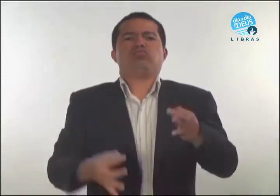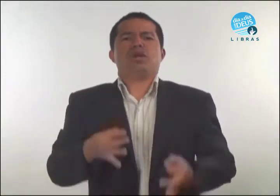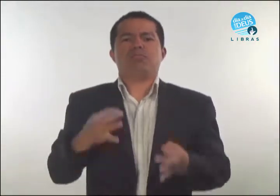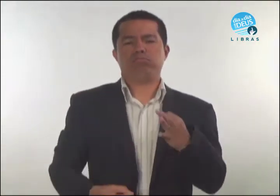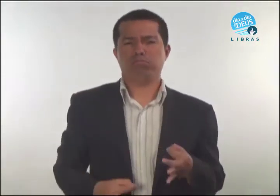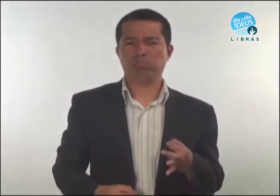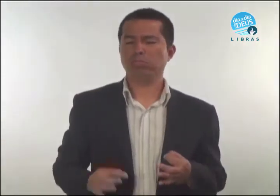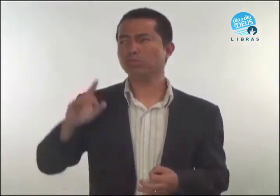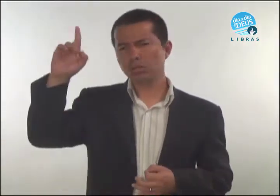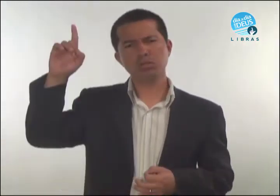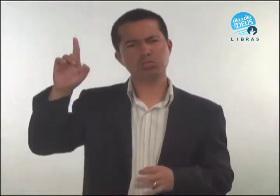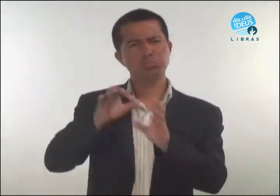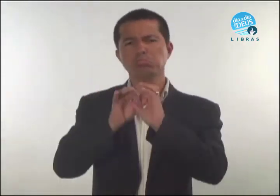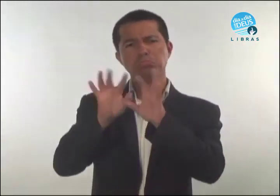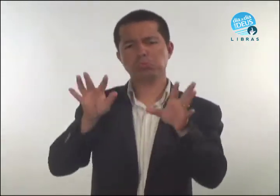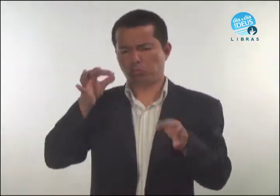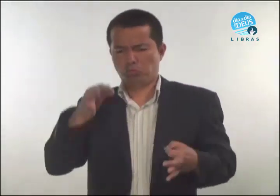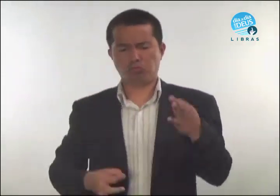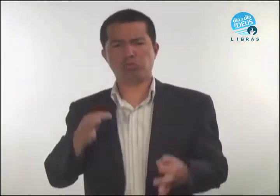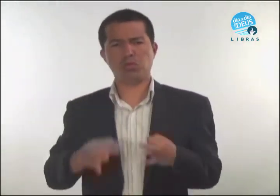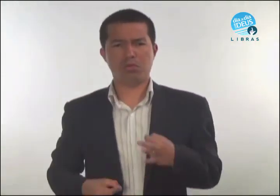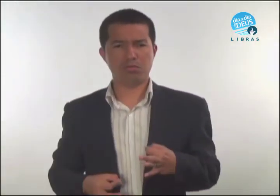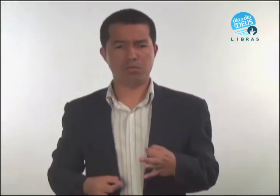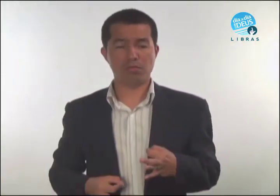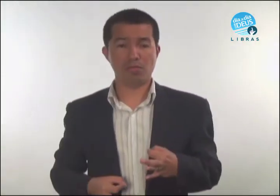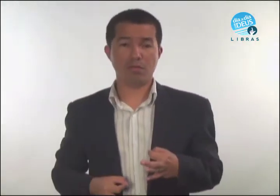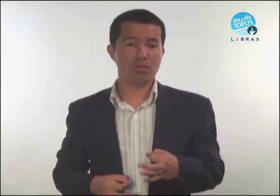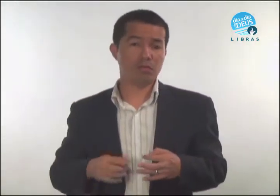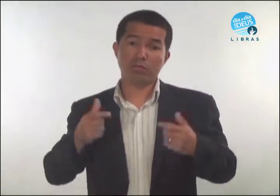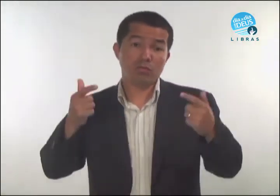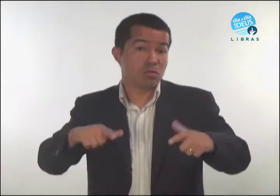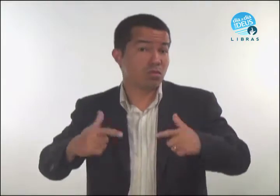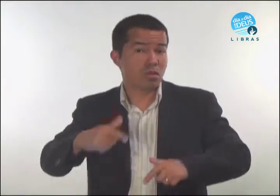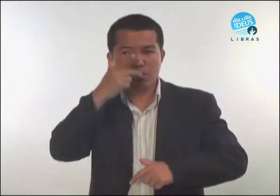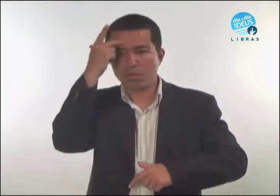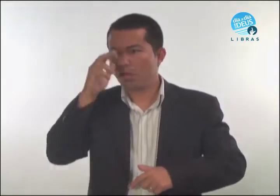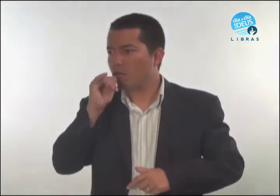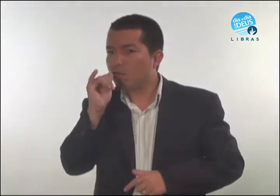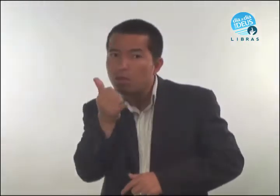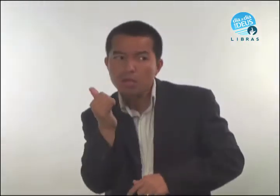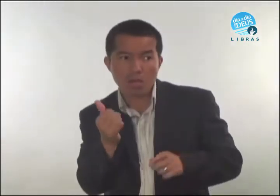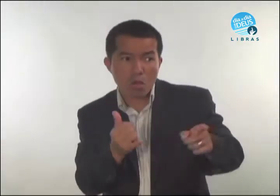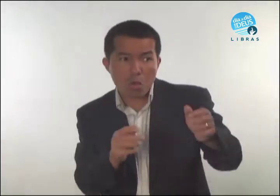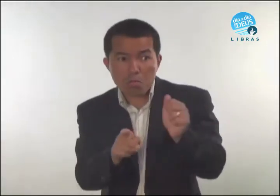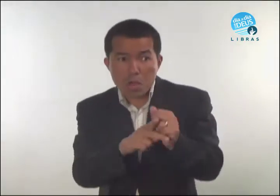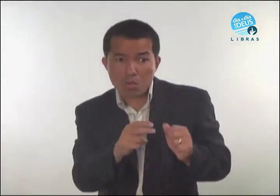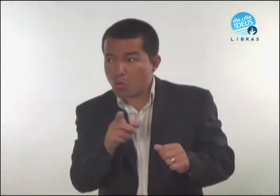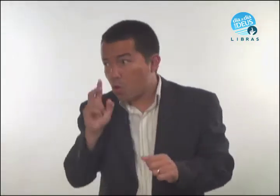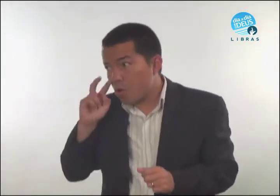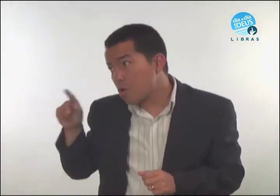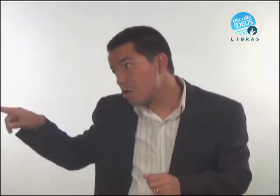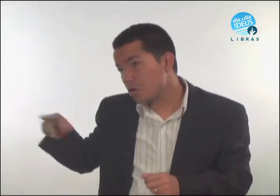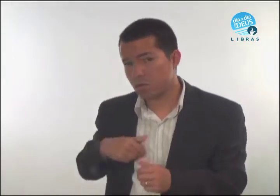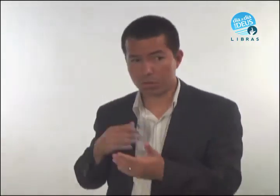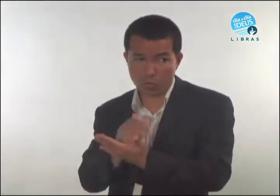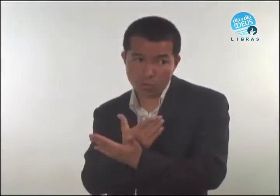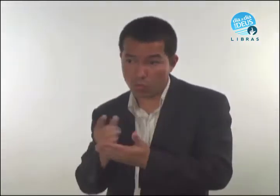através desse casal. E então, sem que ninguém tivesse dito nada, o segredo daquele casal